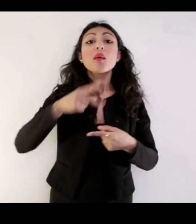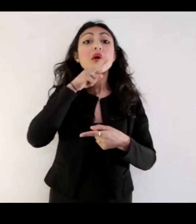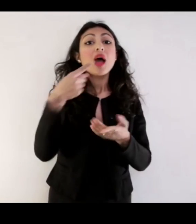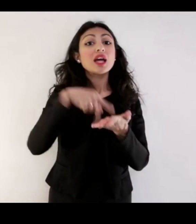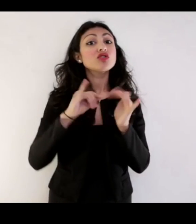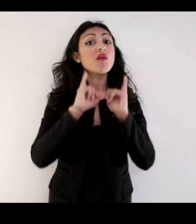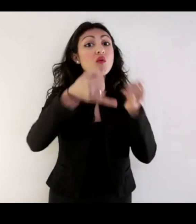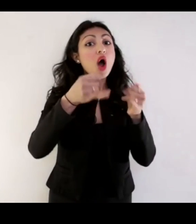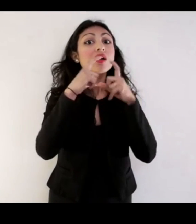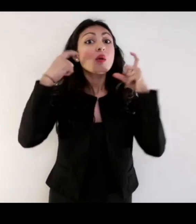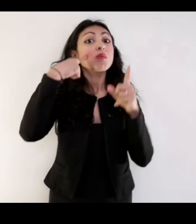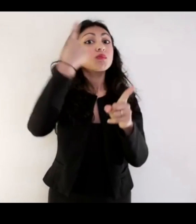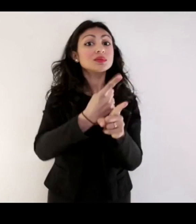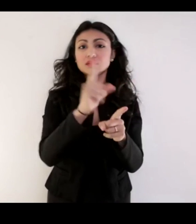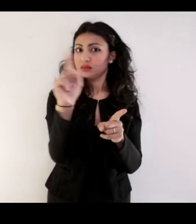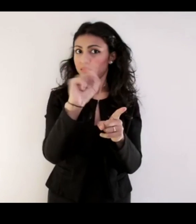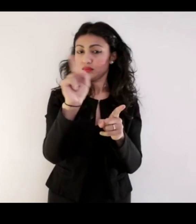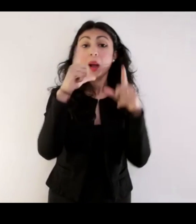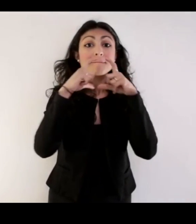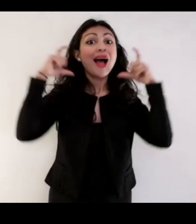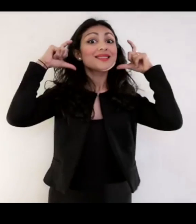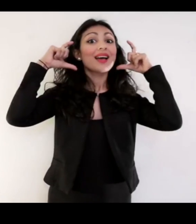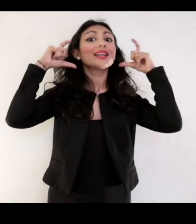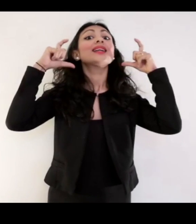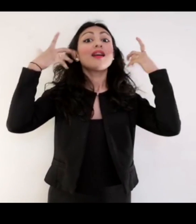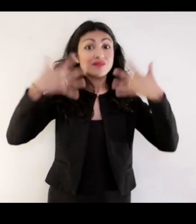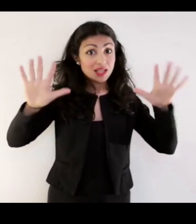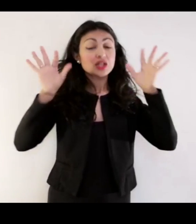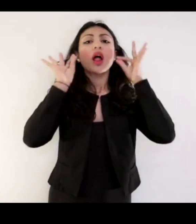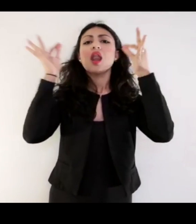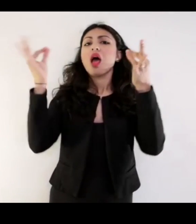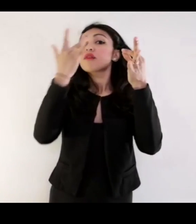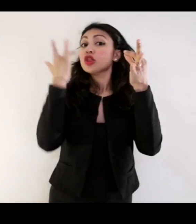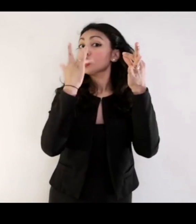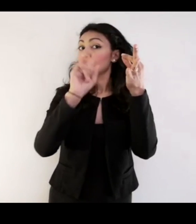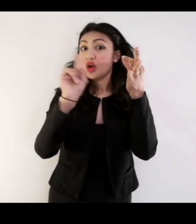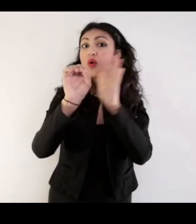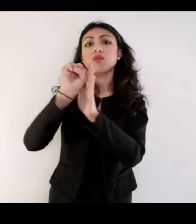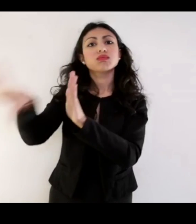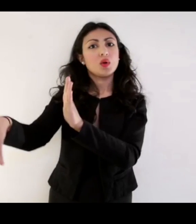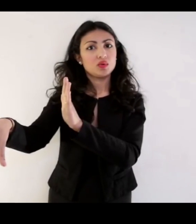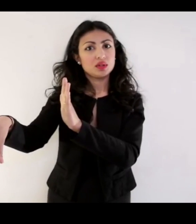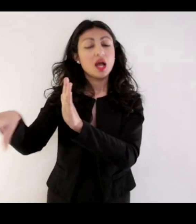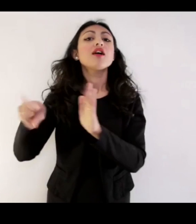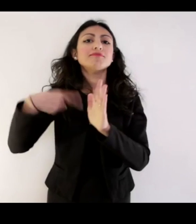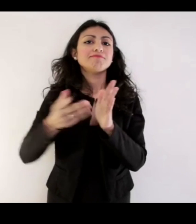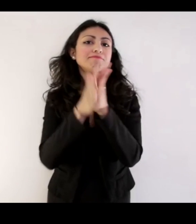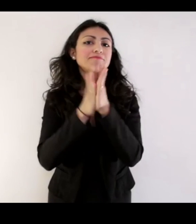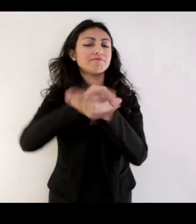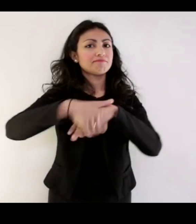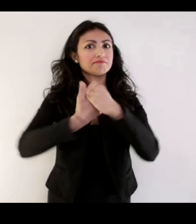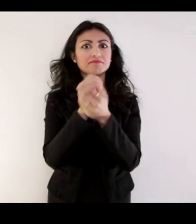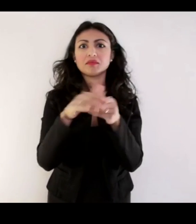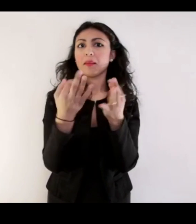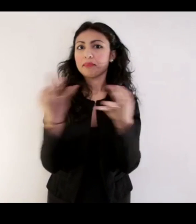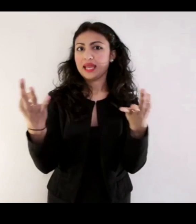il pomeriggio. Quindi la mascherina si mette, si usa, si toglie e si getta. Si toglie senza toccarla e poi ci si lava le mani prima